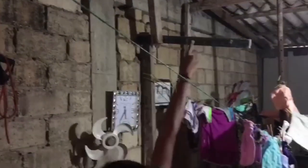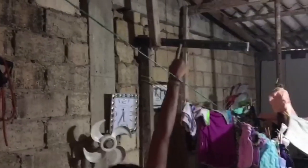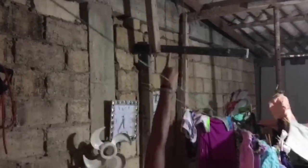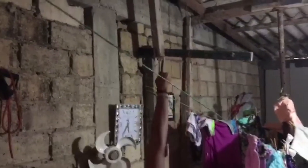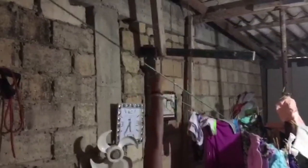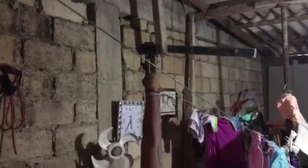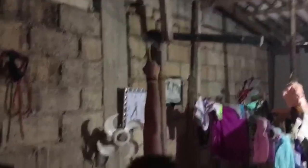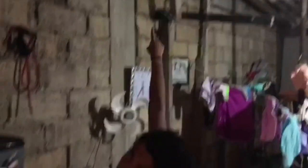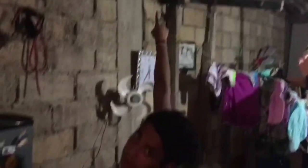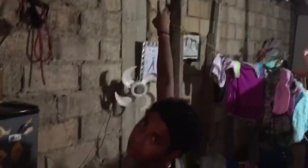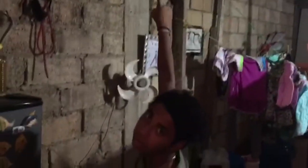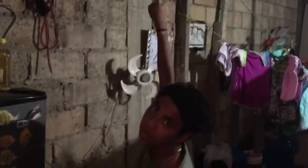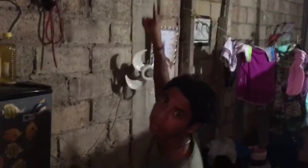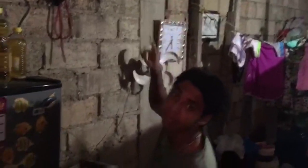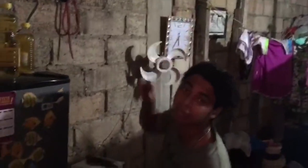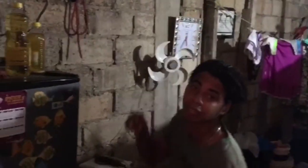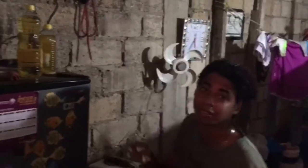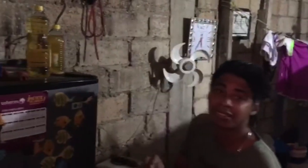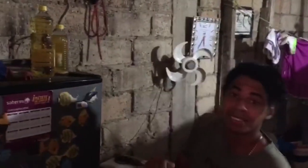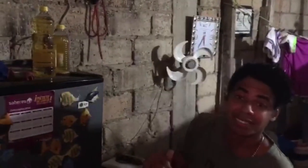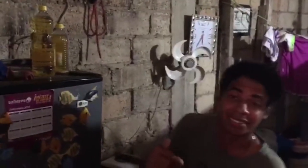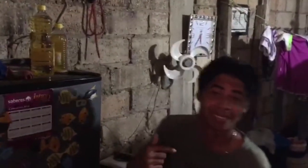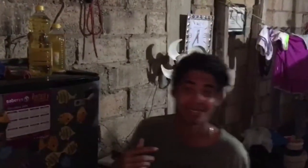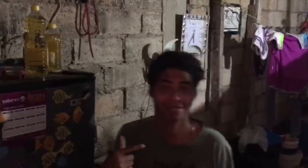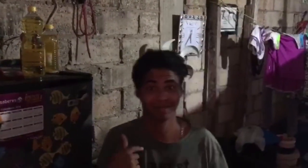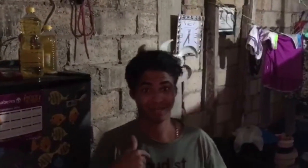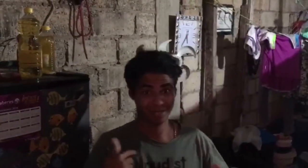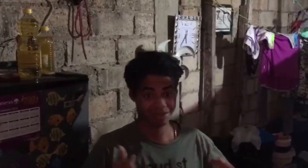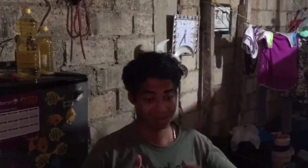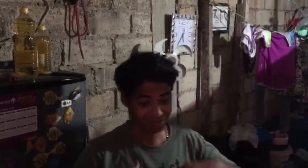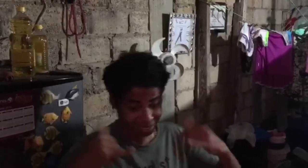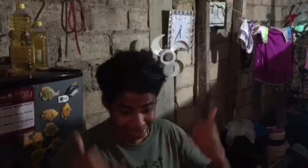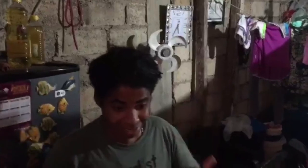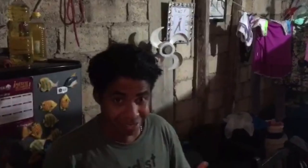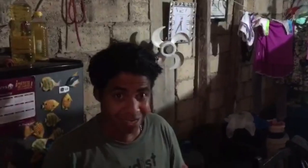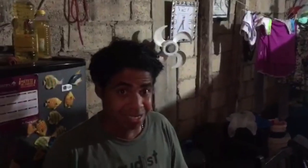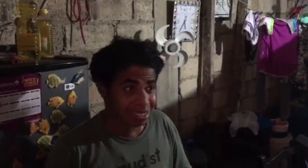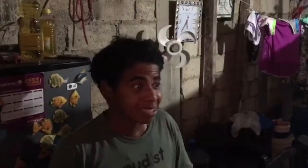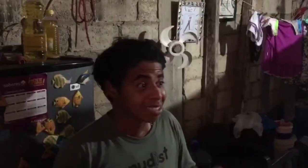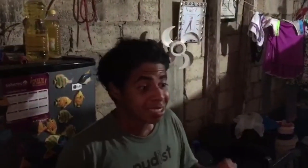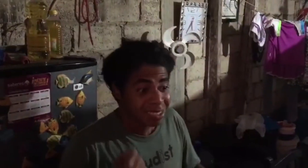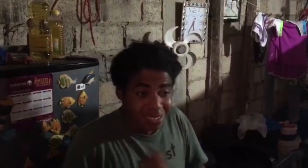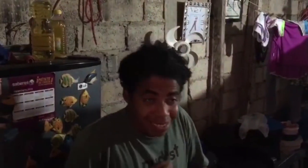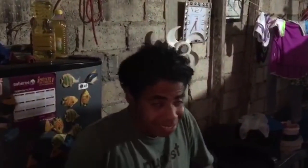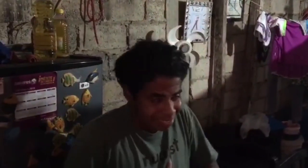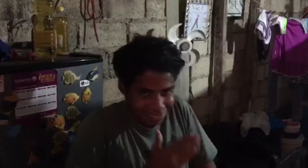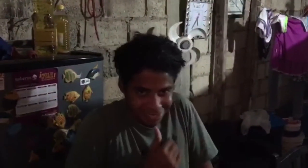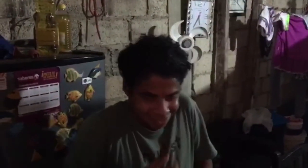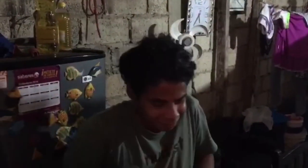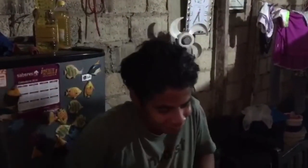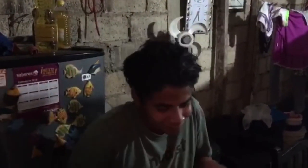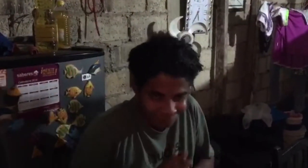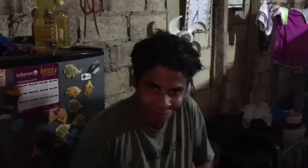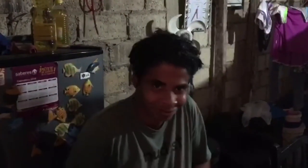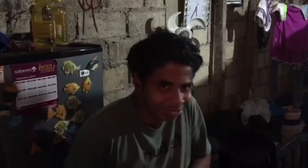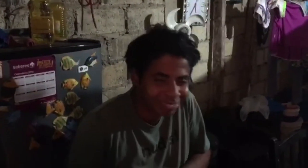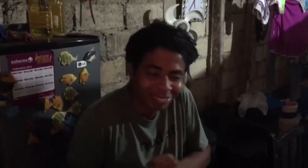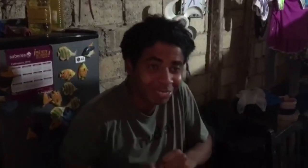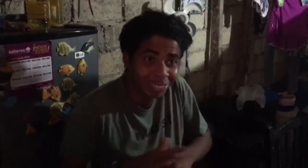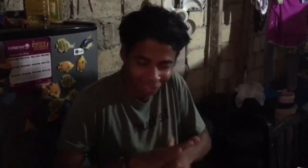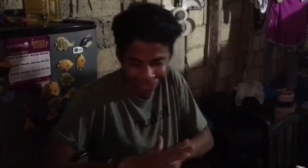todas esas suena y ustedes saben que ahorita no tengo trabajo